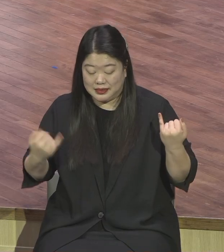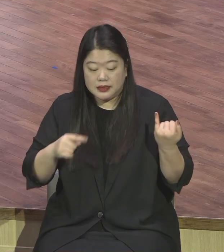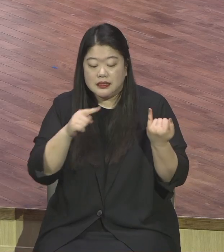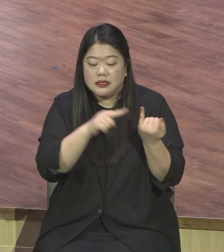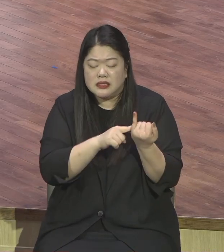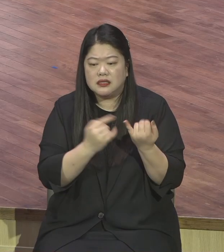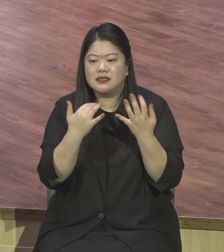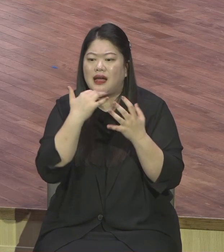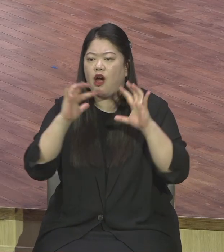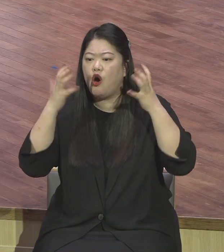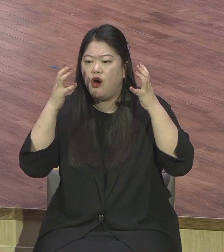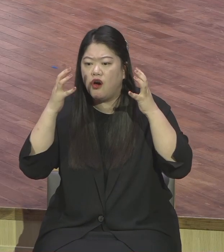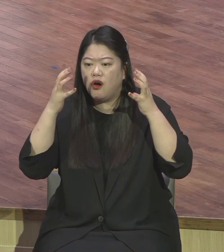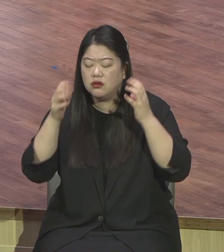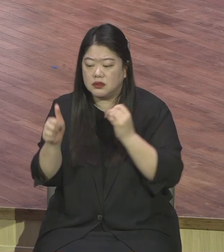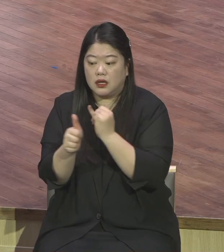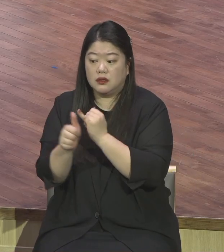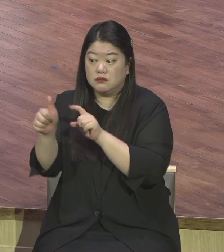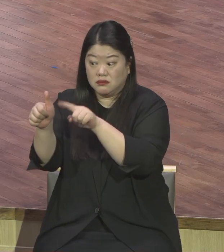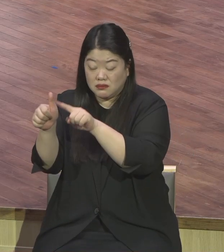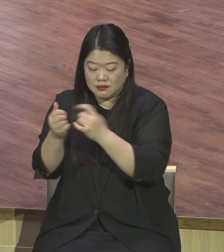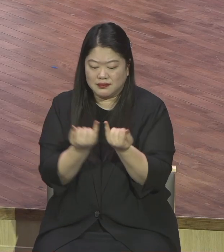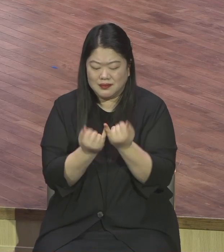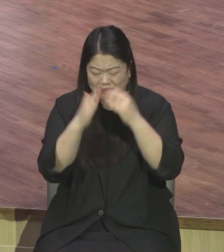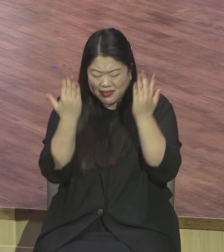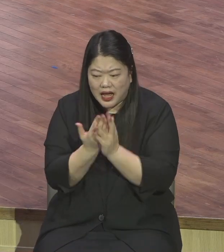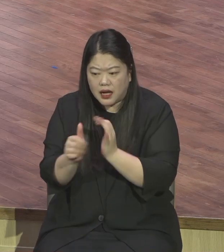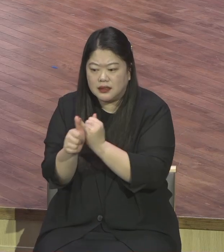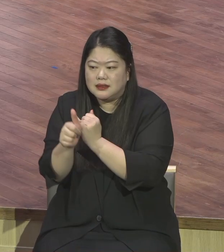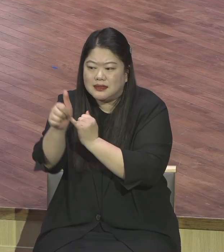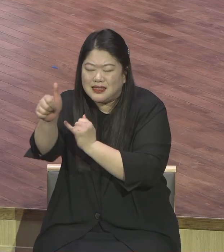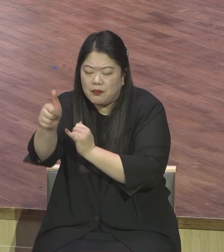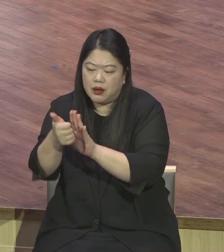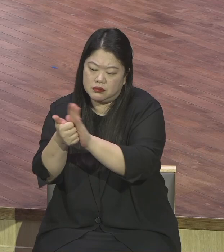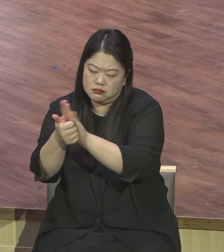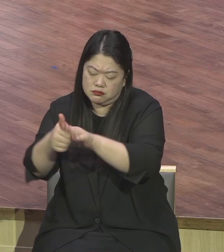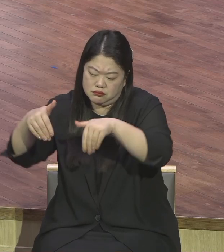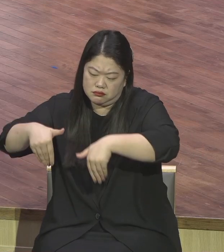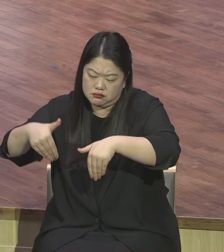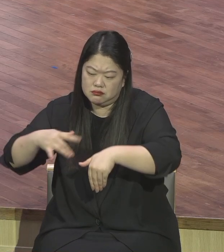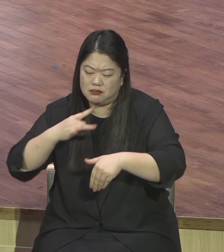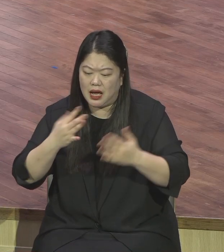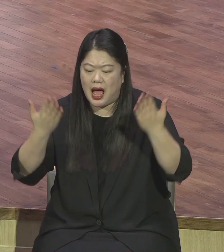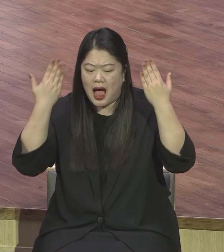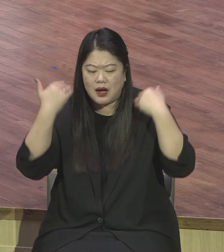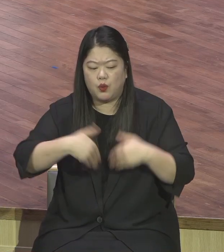모든 여성들은 집안에서 남편 시종을 들고 살림하고 아이 돌보는 것만 해라.